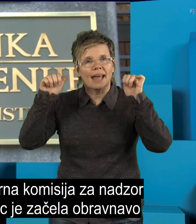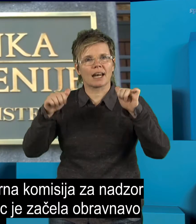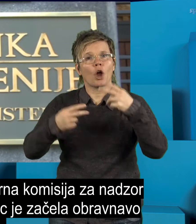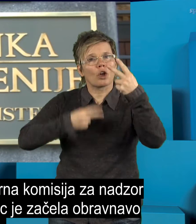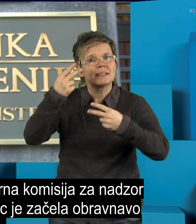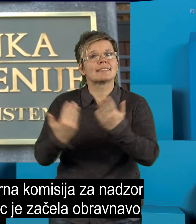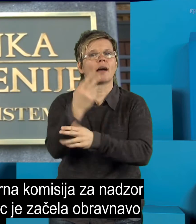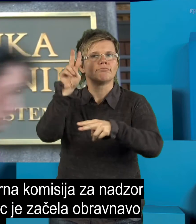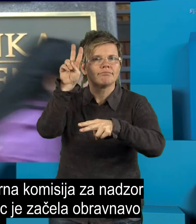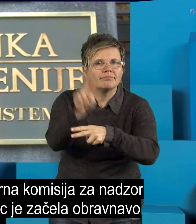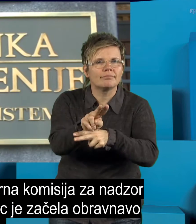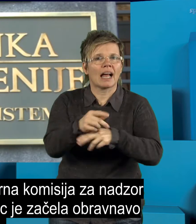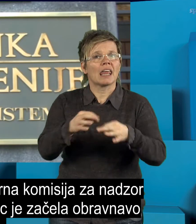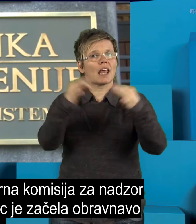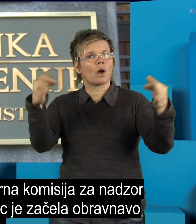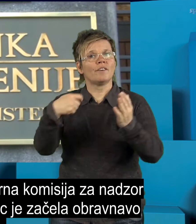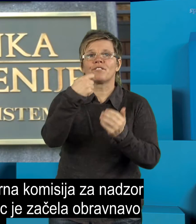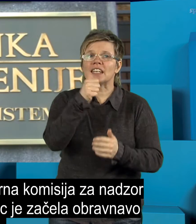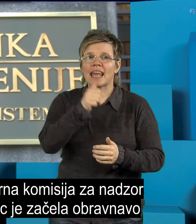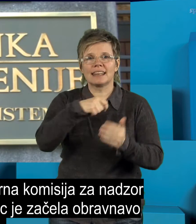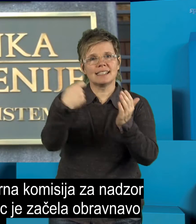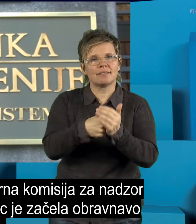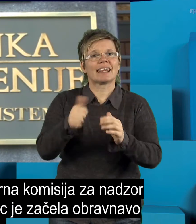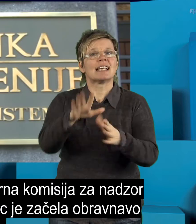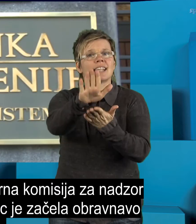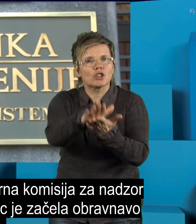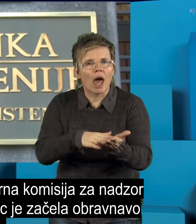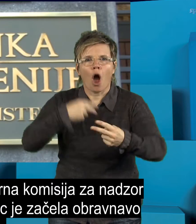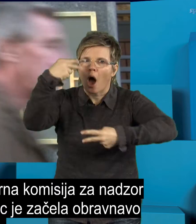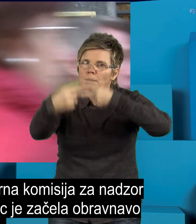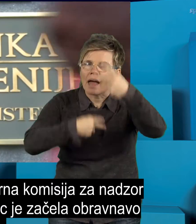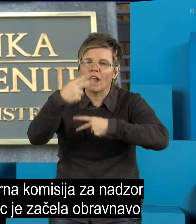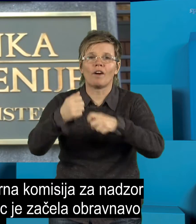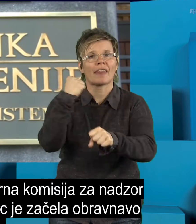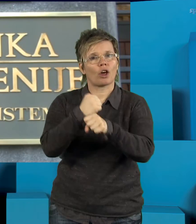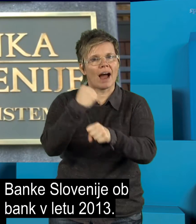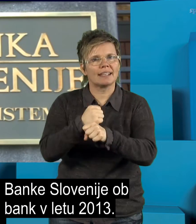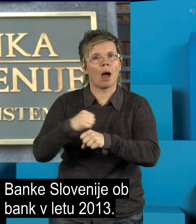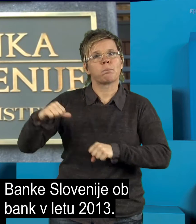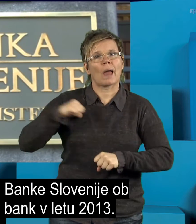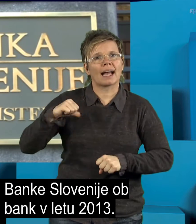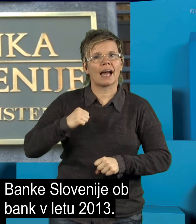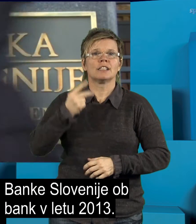Parlamentarna komisija za nadzor javnih financ je začela obravnavo delovanja Banke Slovenije ob sanaciji bank v